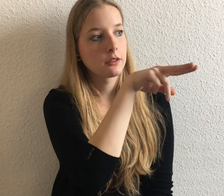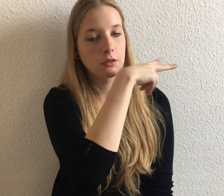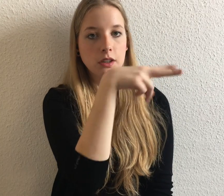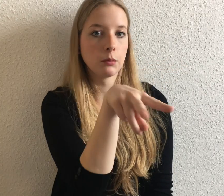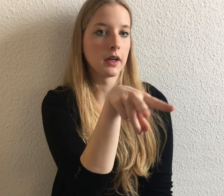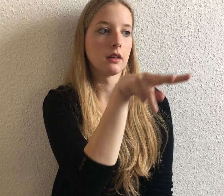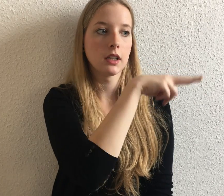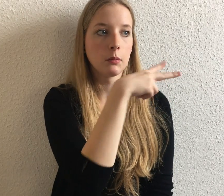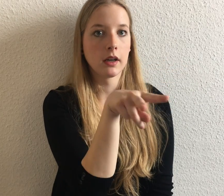du es auf diese beiden.